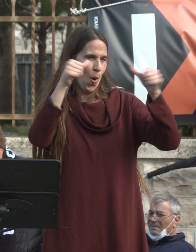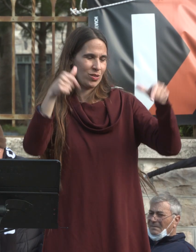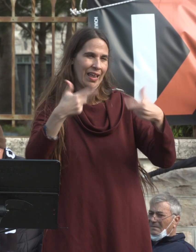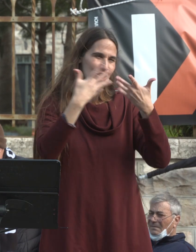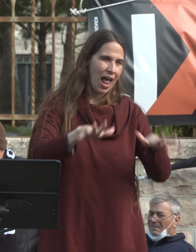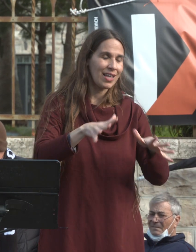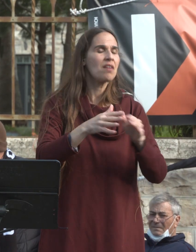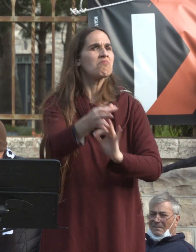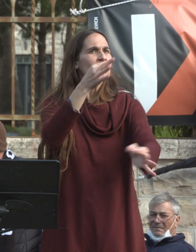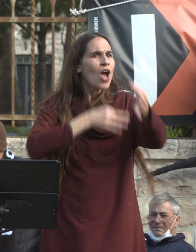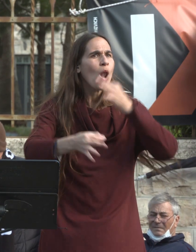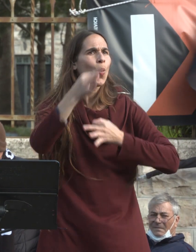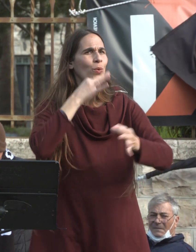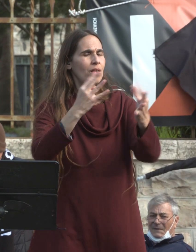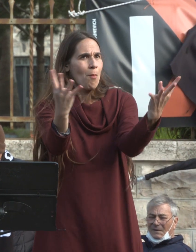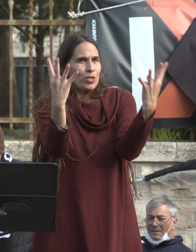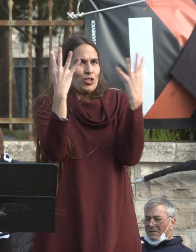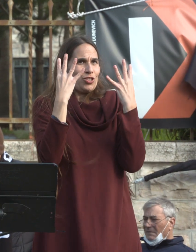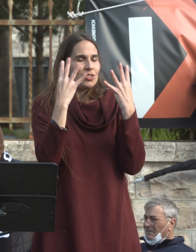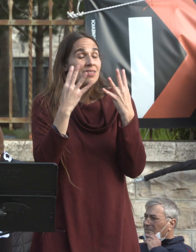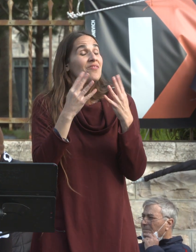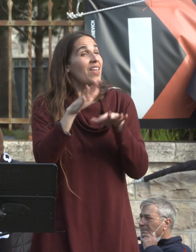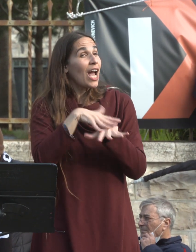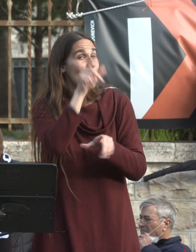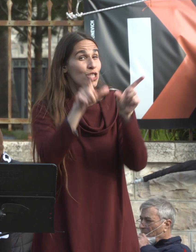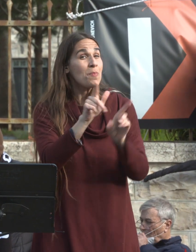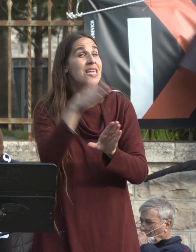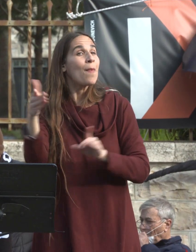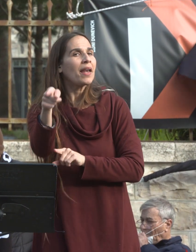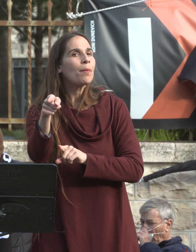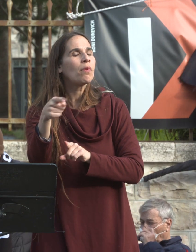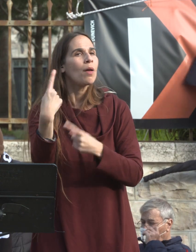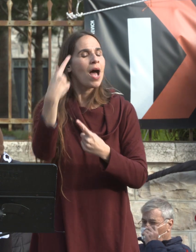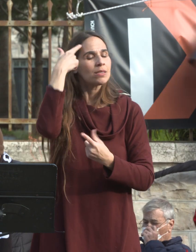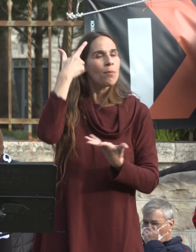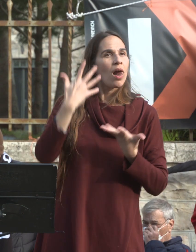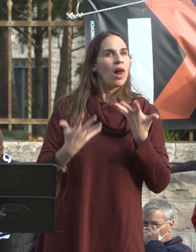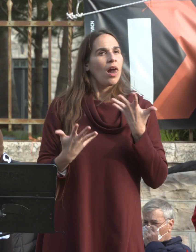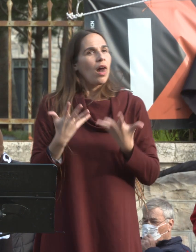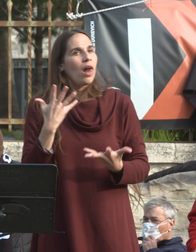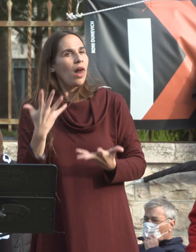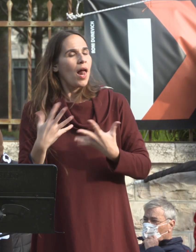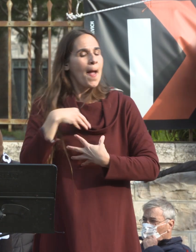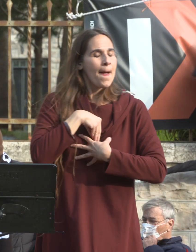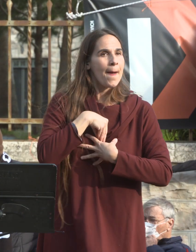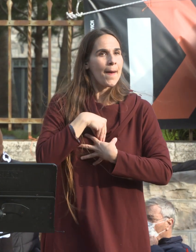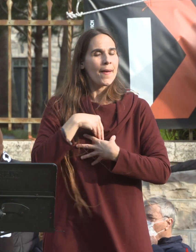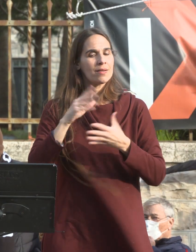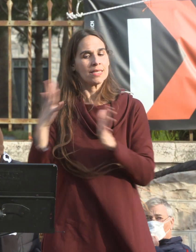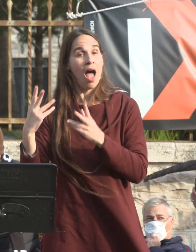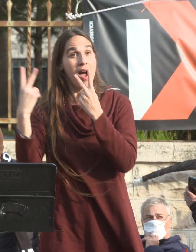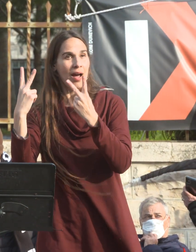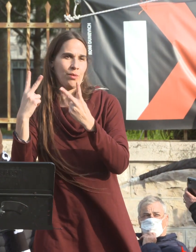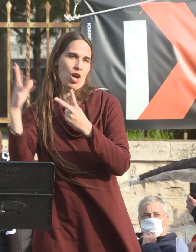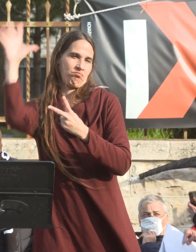ועוד, והרגשתי דווקא מאלו שבאים מרקע ימני את חיבוטי הנפש שלהם, בין הערכים